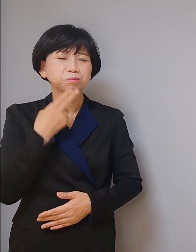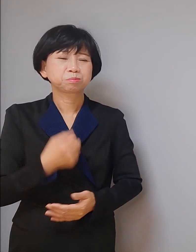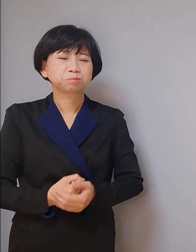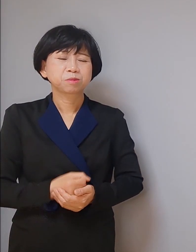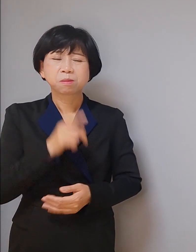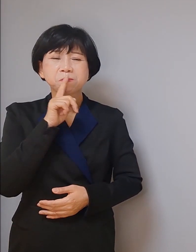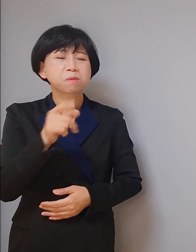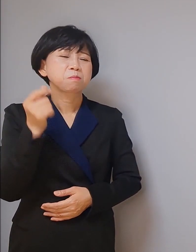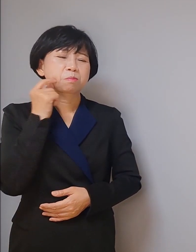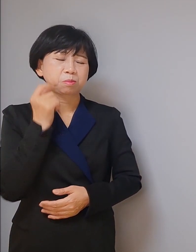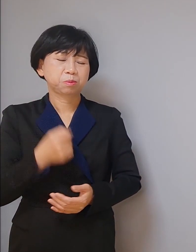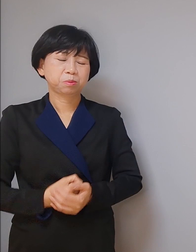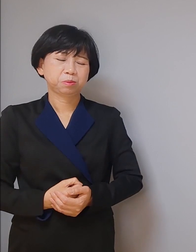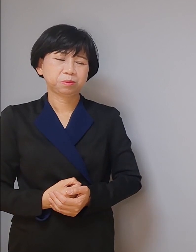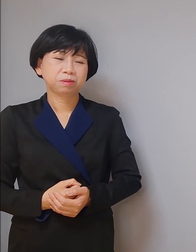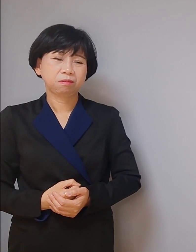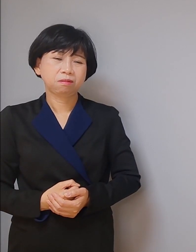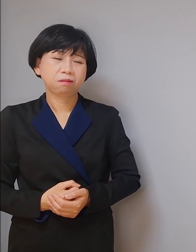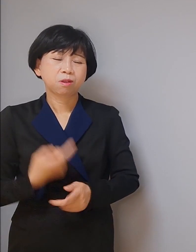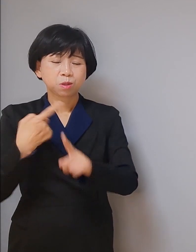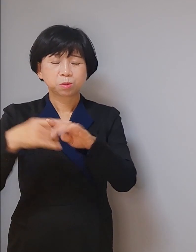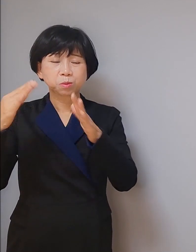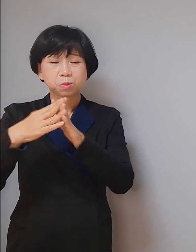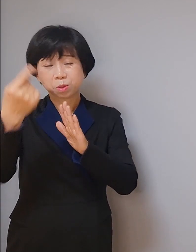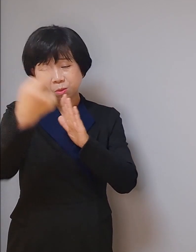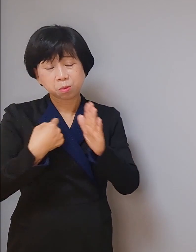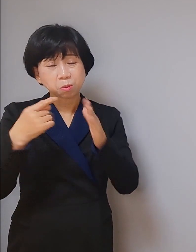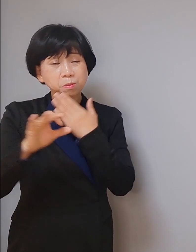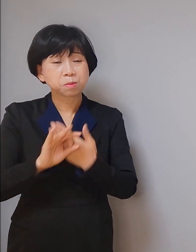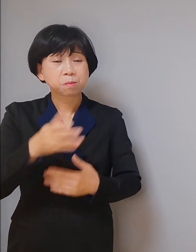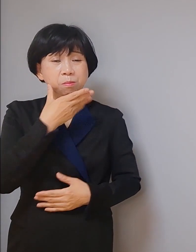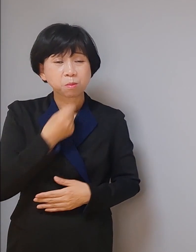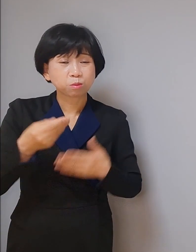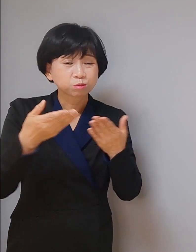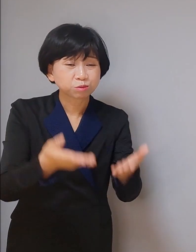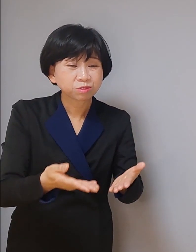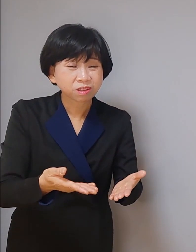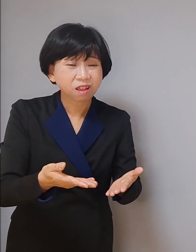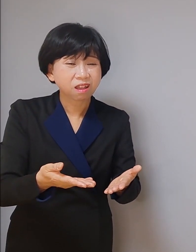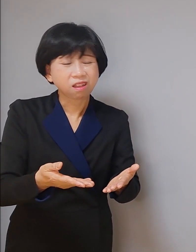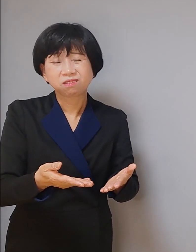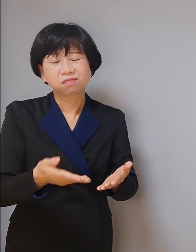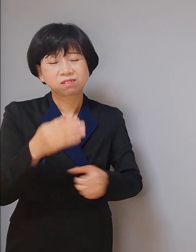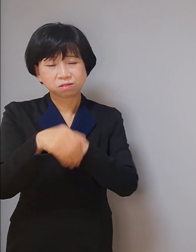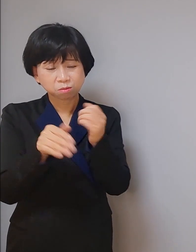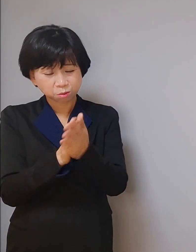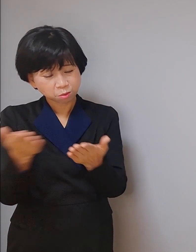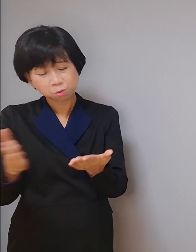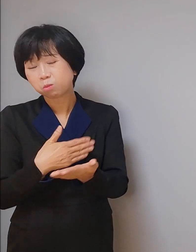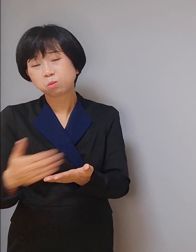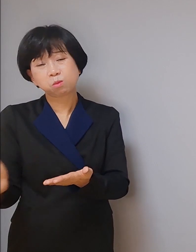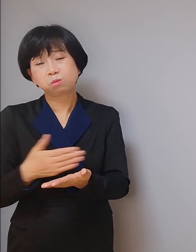그런 담대함이 있지 않습니다. 왜냐하면 하나님의 말씀에 그렇게 나와 있지 않기 때문입니다.